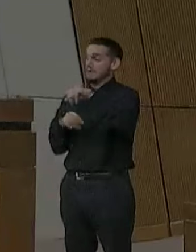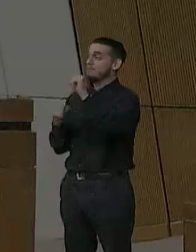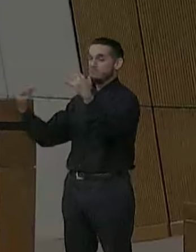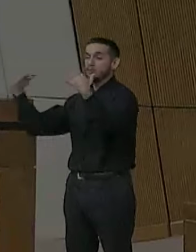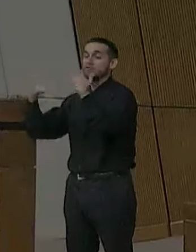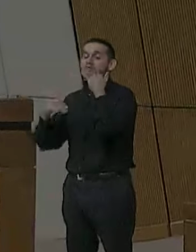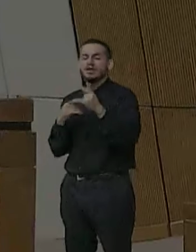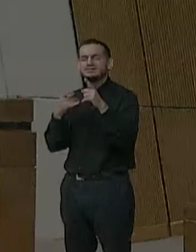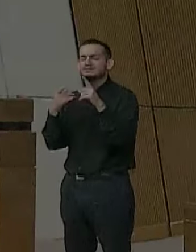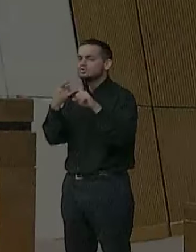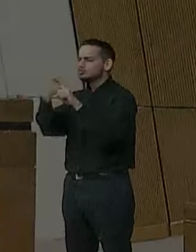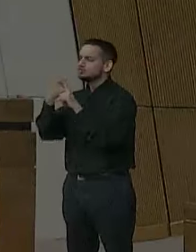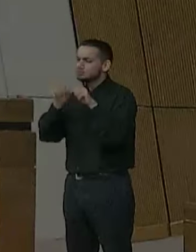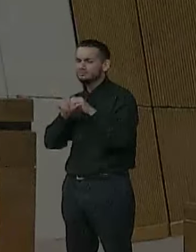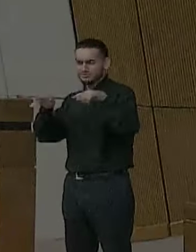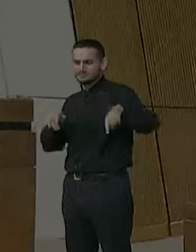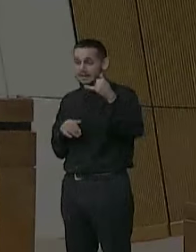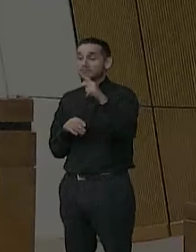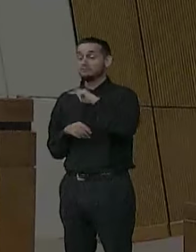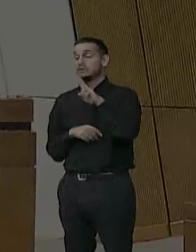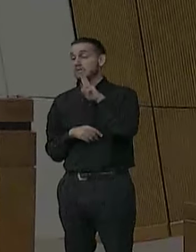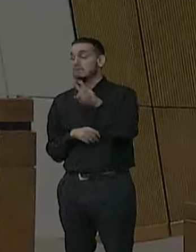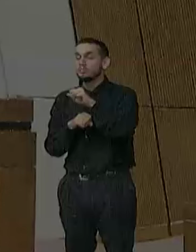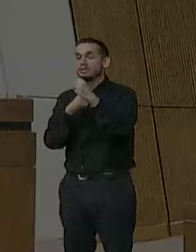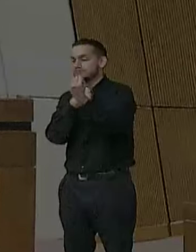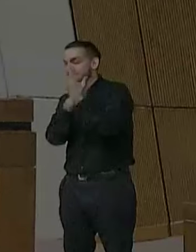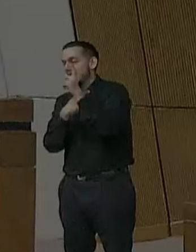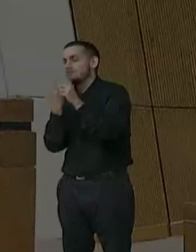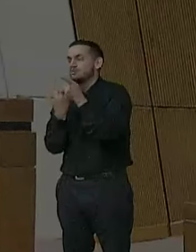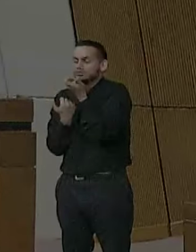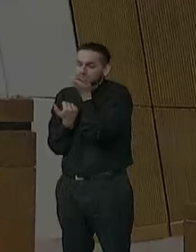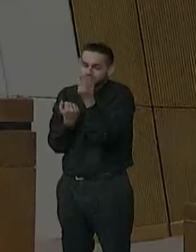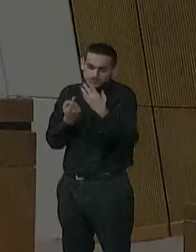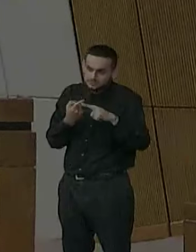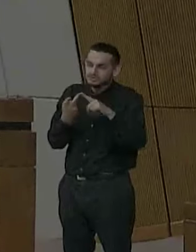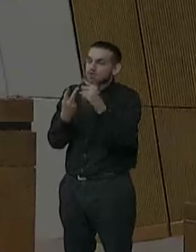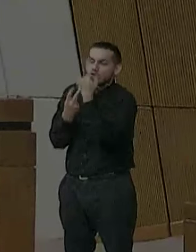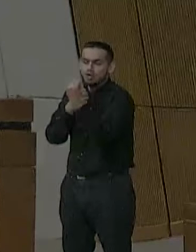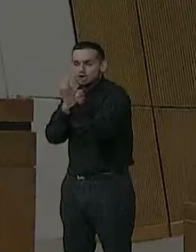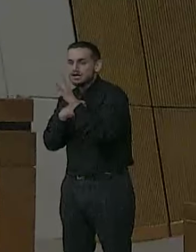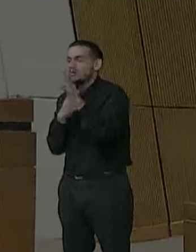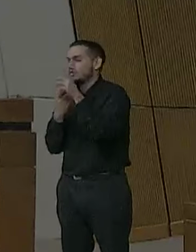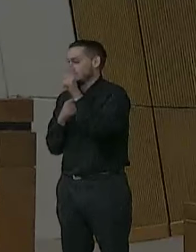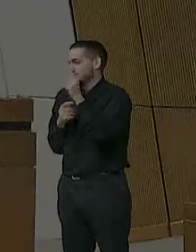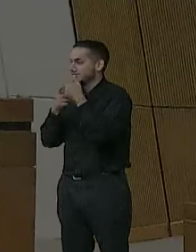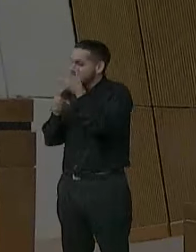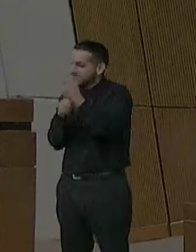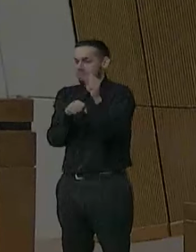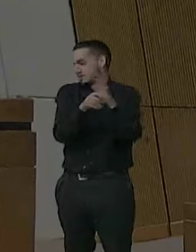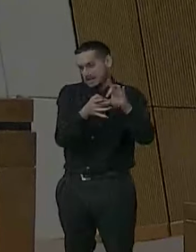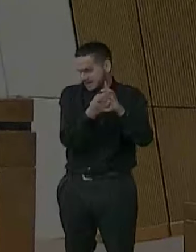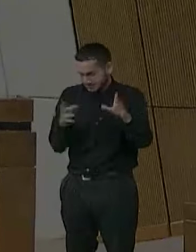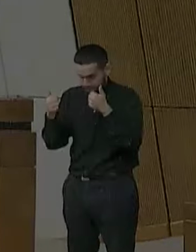entonces pueden hacernos llegar también sus escritos, su audio, su mensaje, su correo, como ustedes mejor se sientan cómodos y si les sea más accesible.